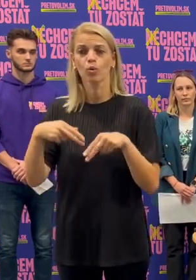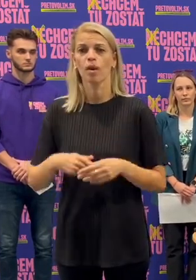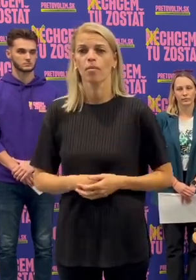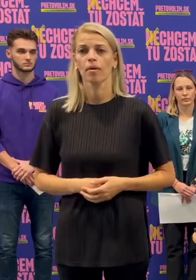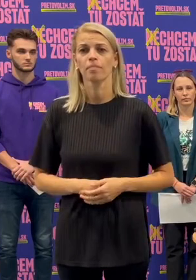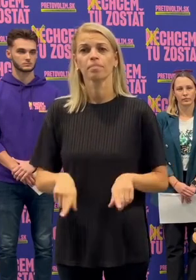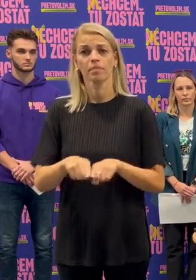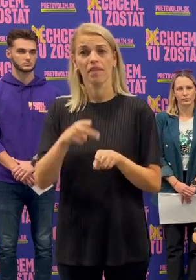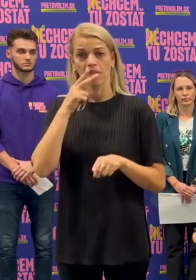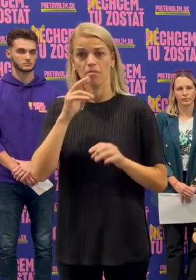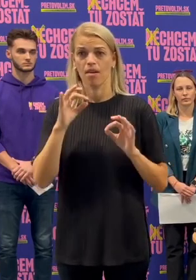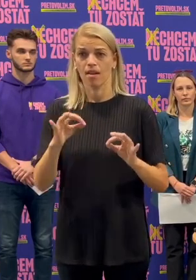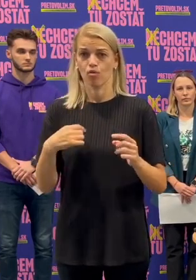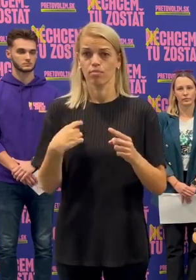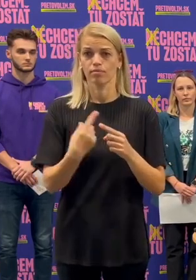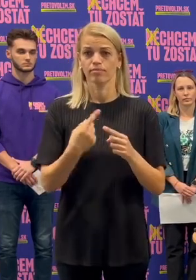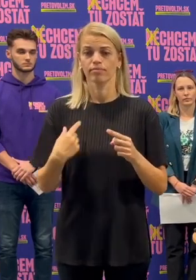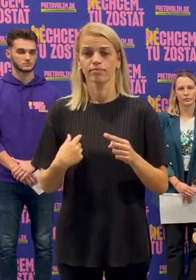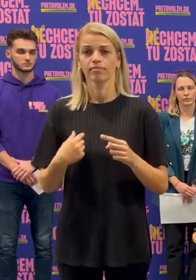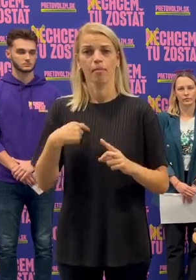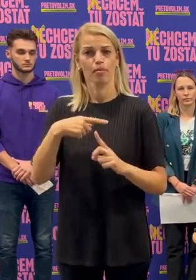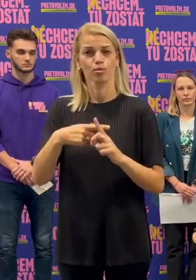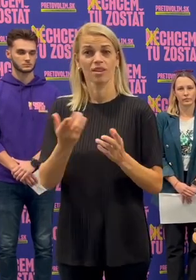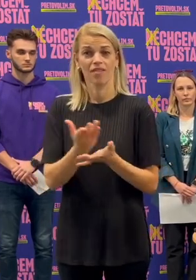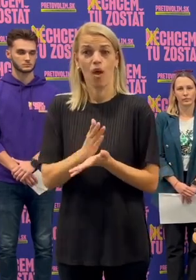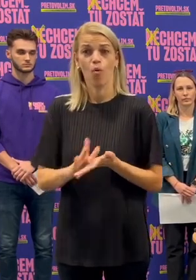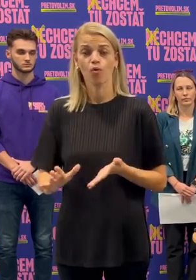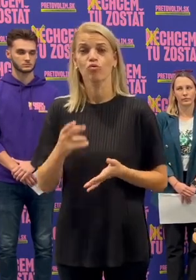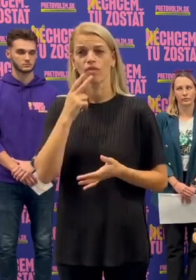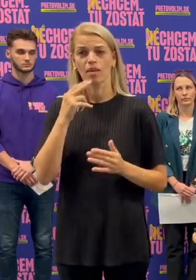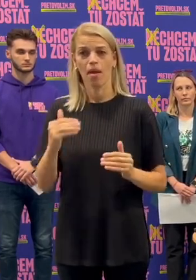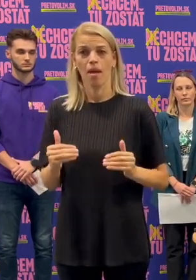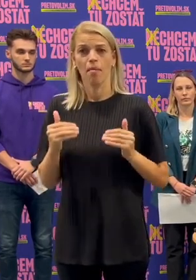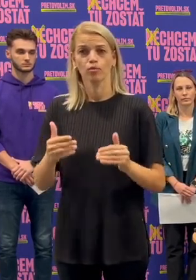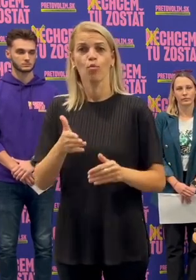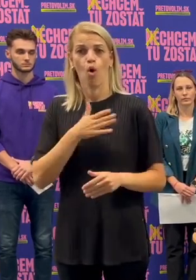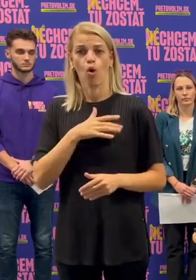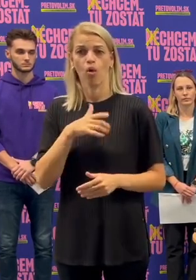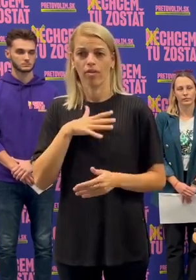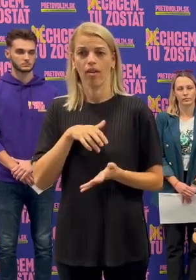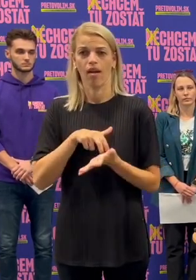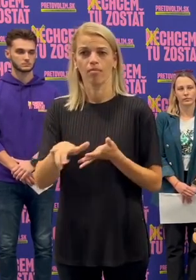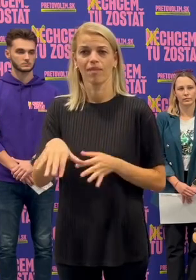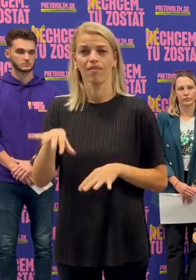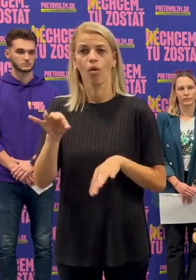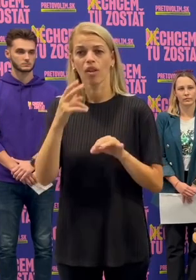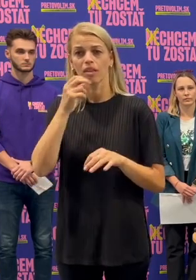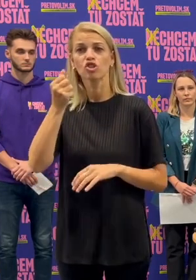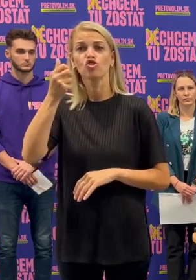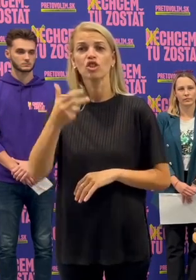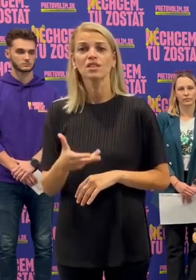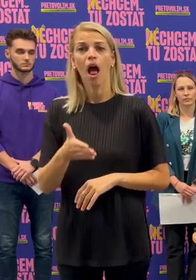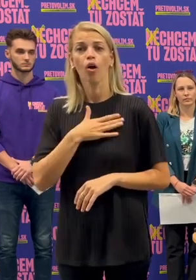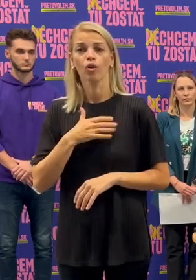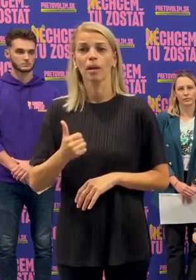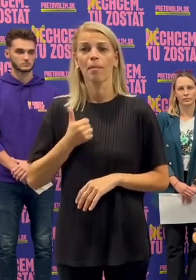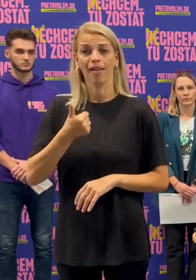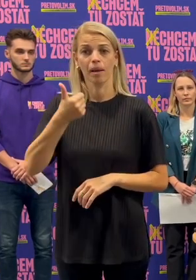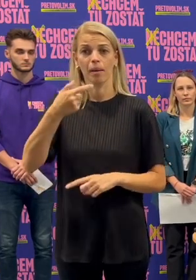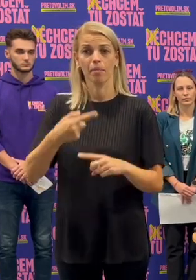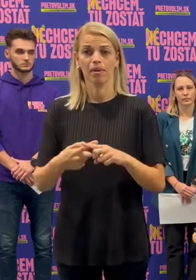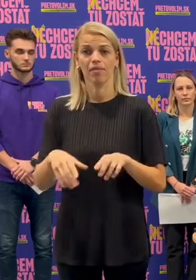Vidíme dobrú odozvu, no a aby som to ukončila pozitívne, tak už vidíme aj posun v ochote ísť voliť, pretože už sa tie čísla ochoty mladých